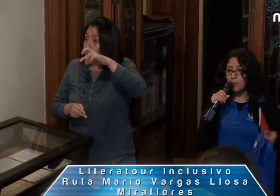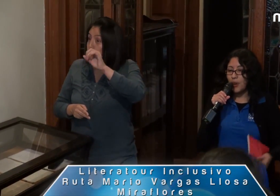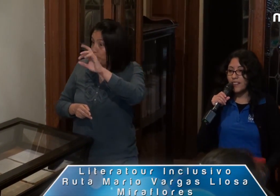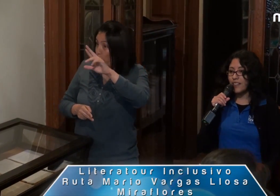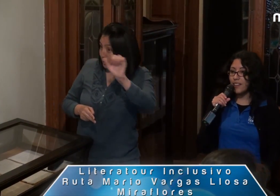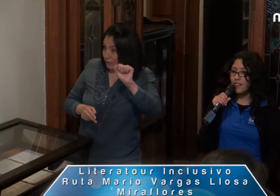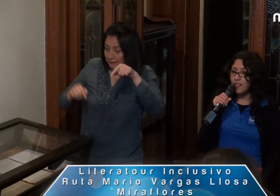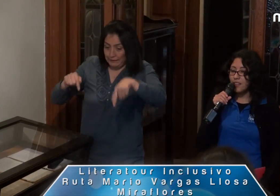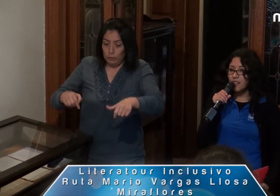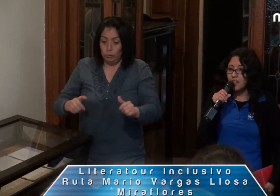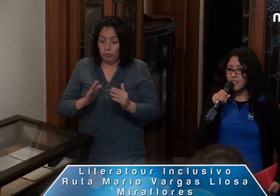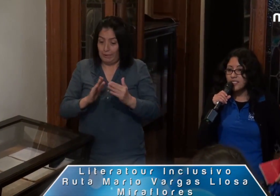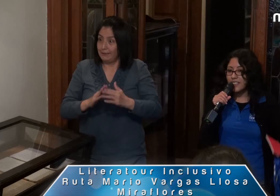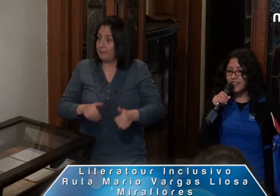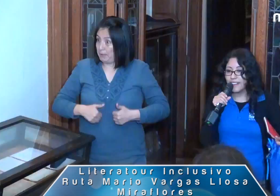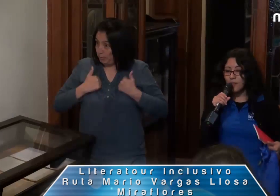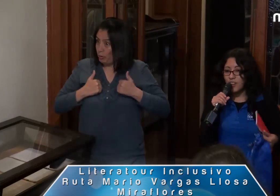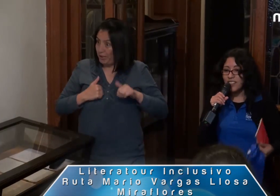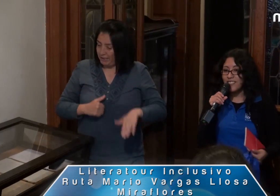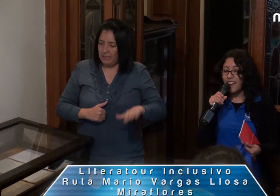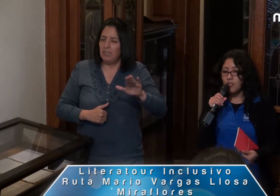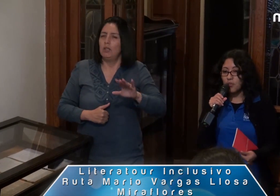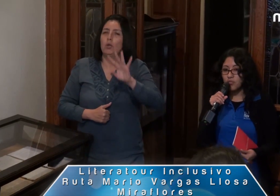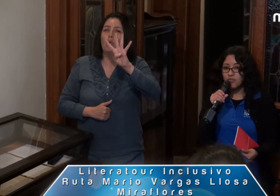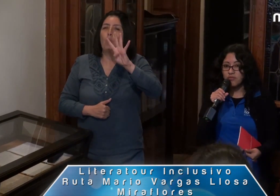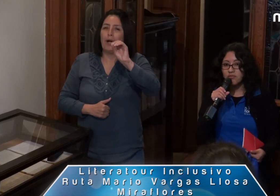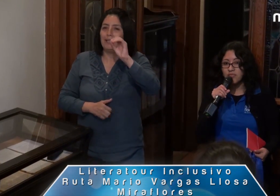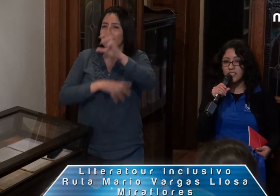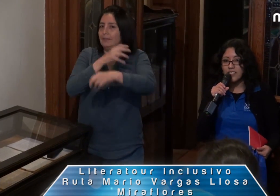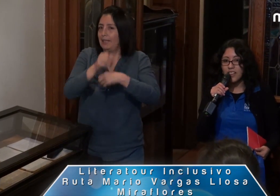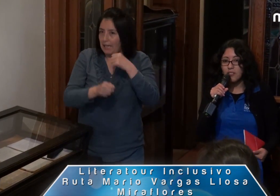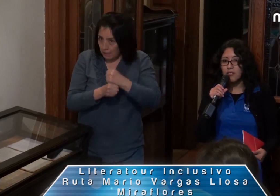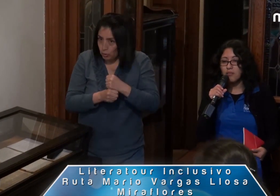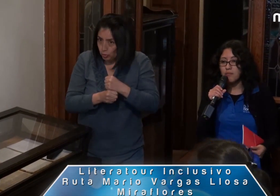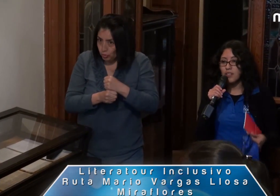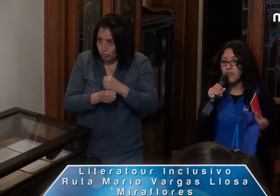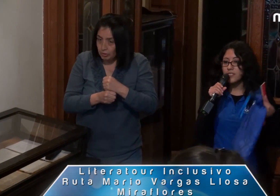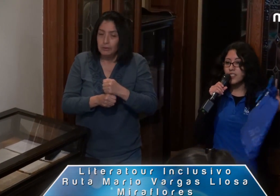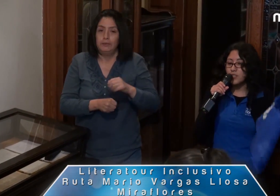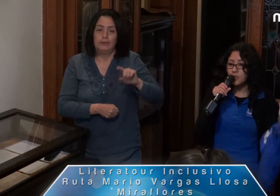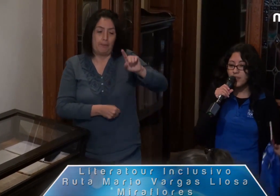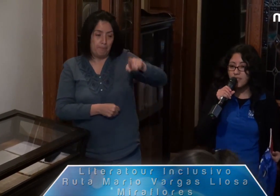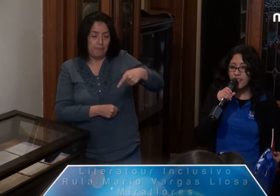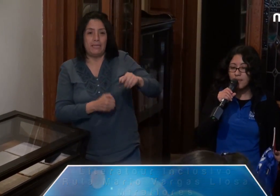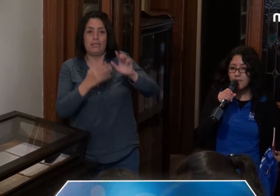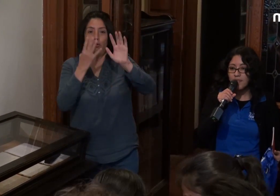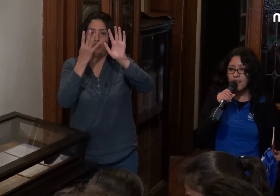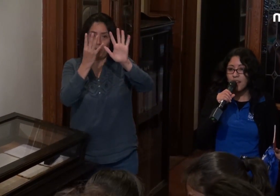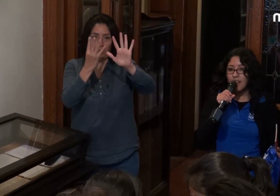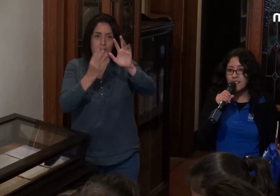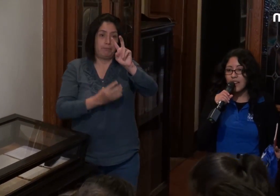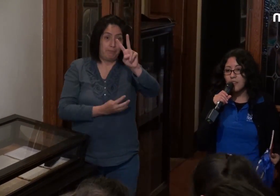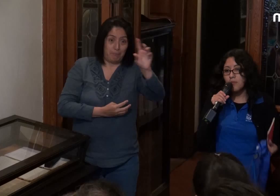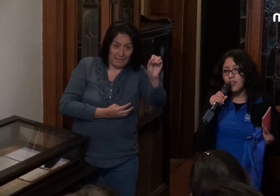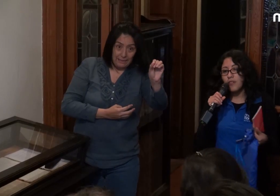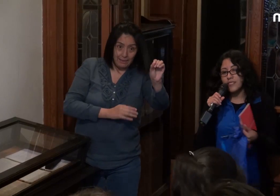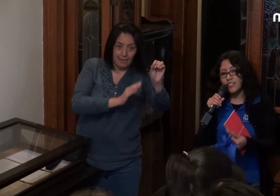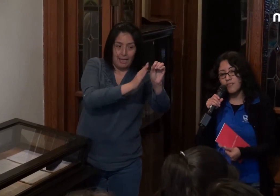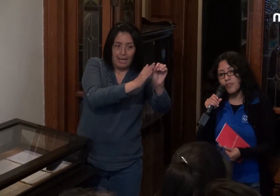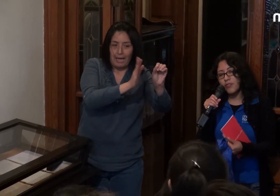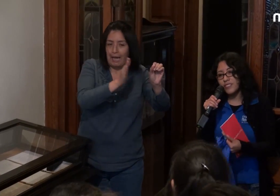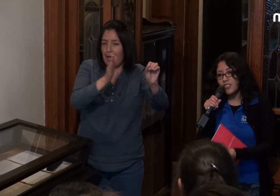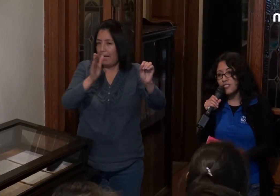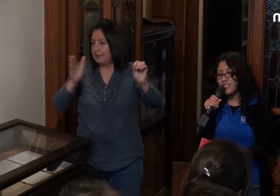él vivió aquí cerca de 40 años desde el año 1920 hasta el año